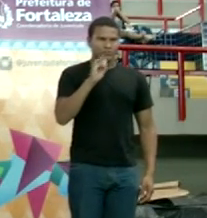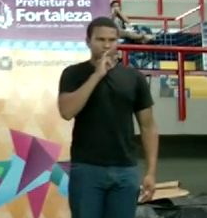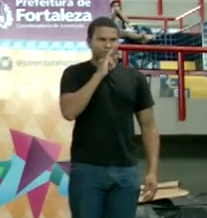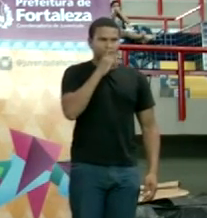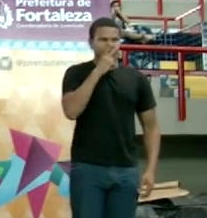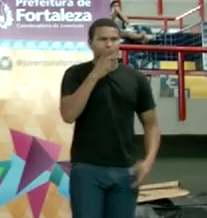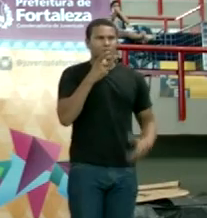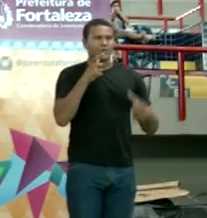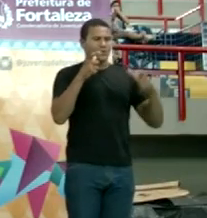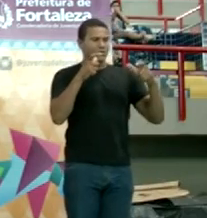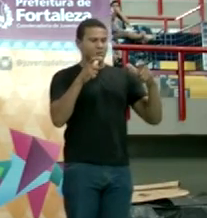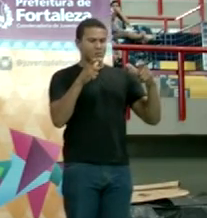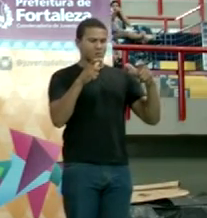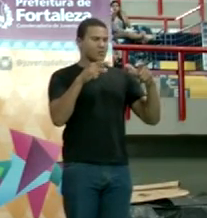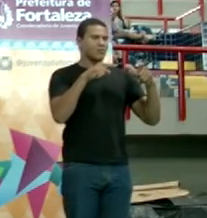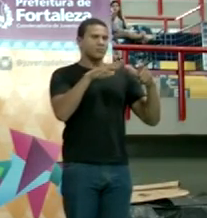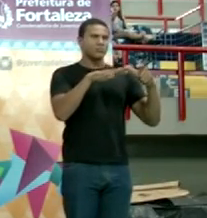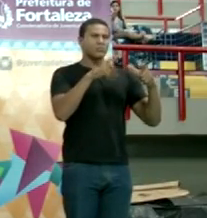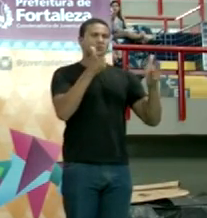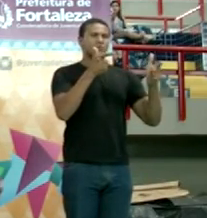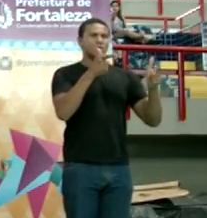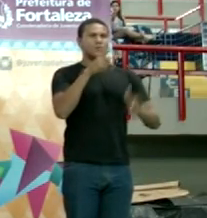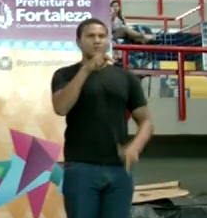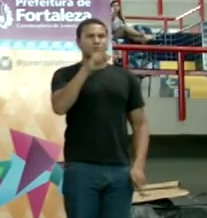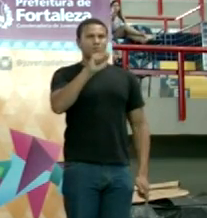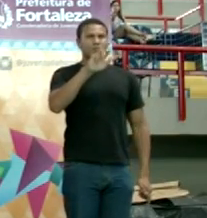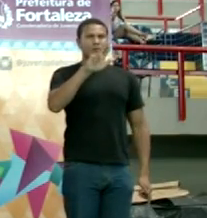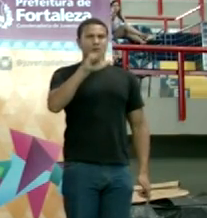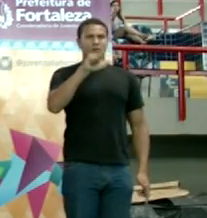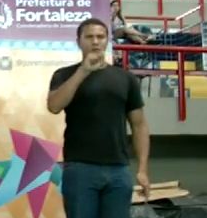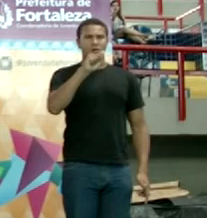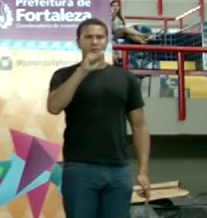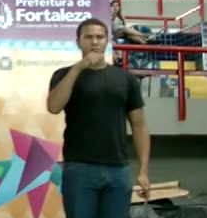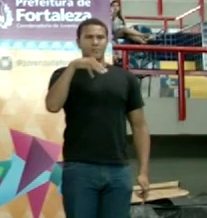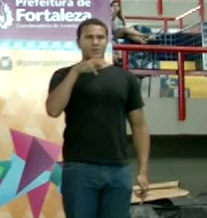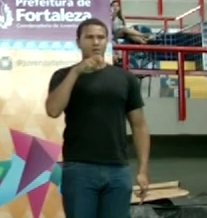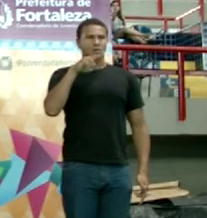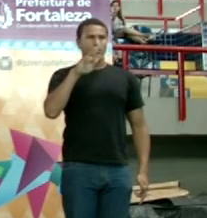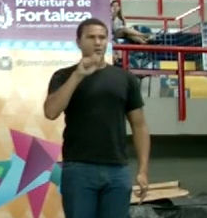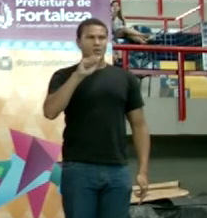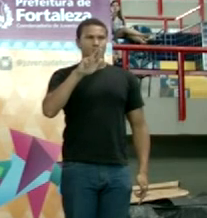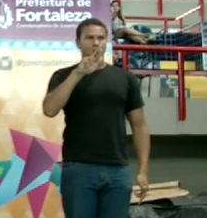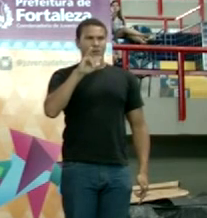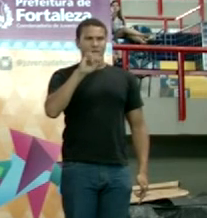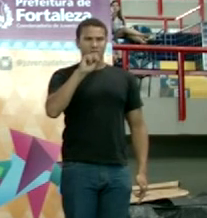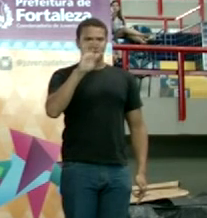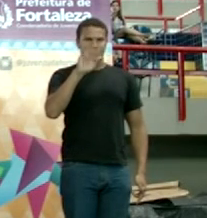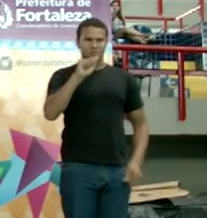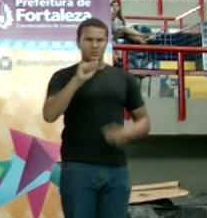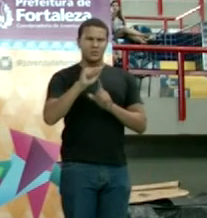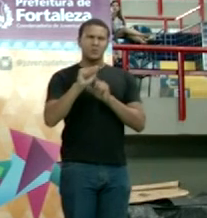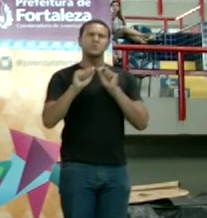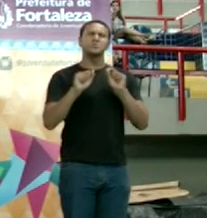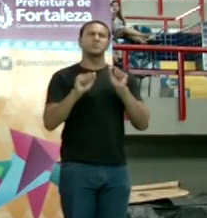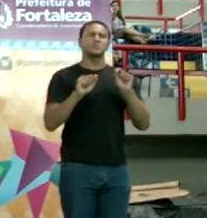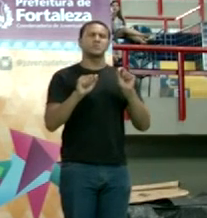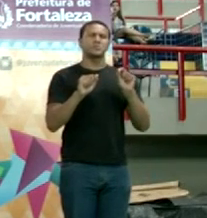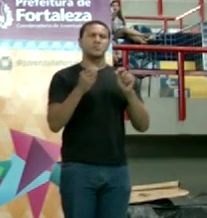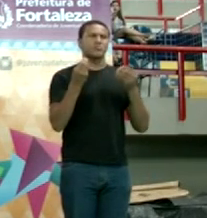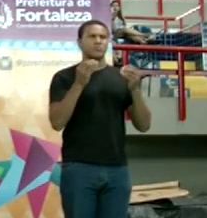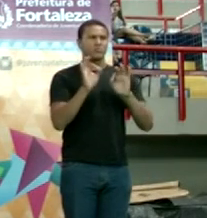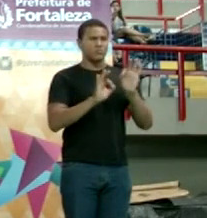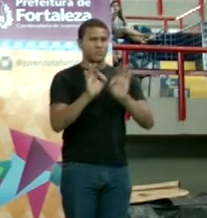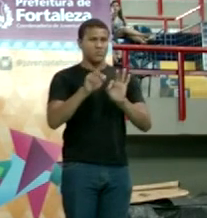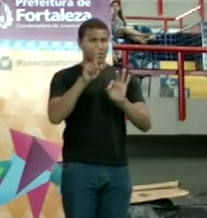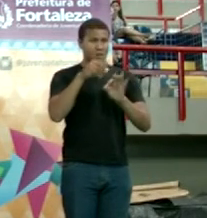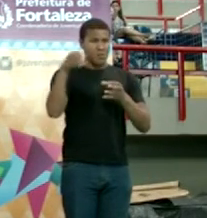sistema parlamentarista. Silvino, parlamentarismo é aquele regime no qual, no caso,